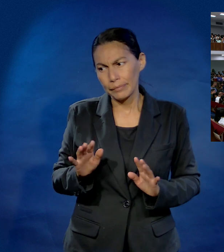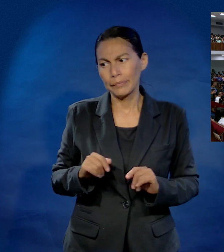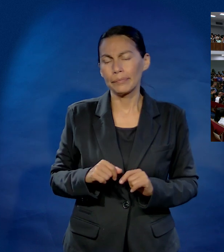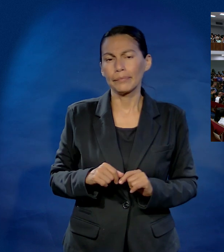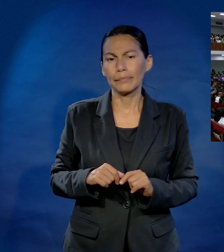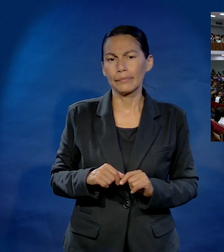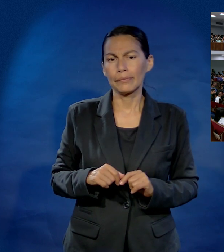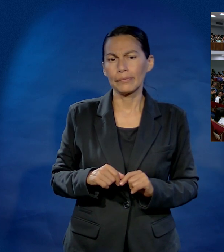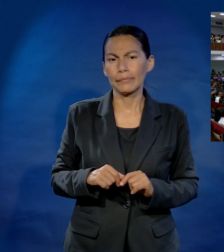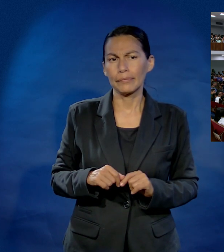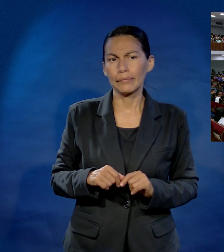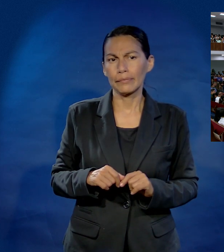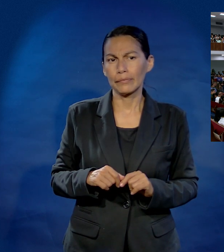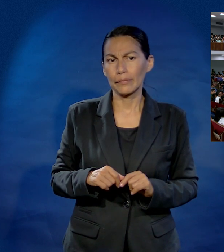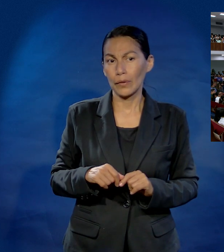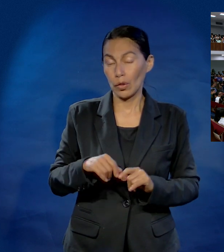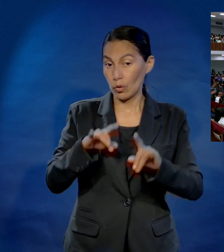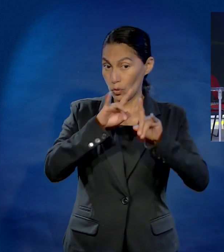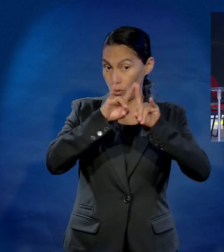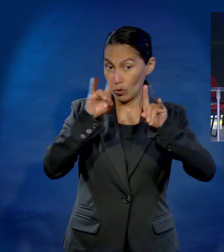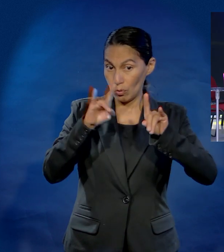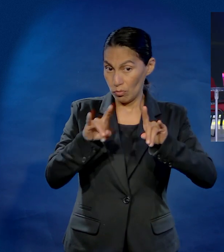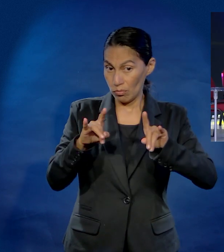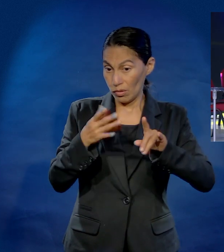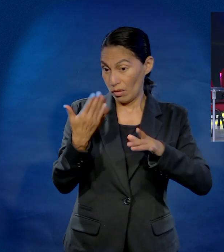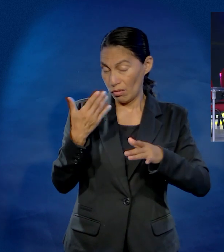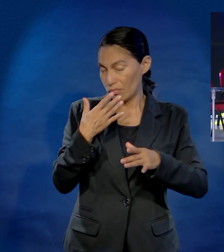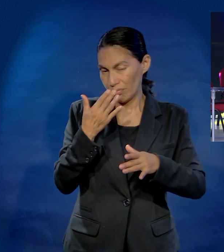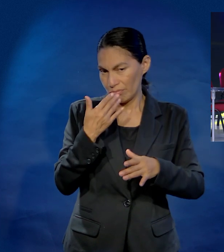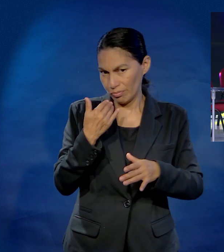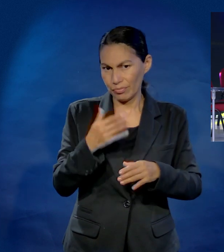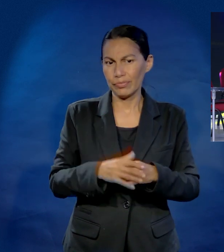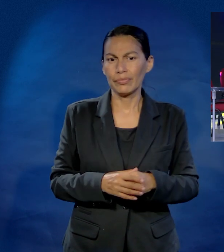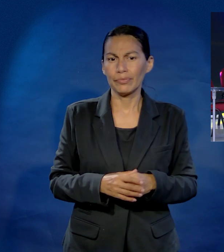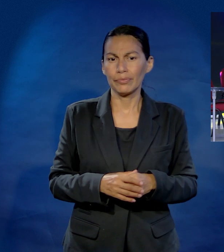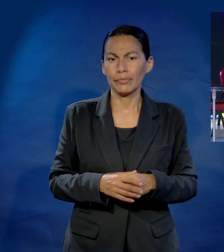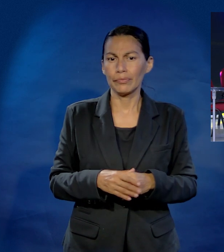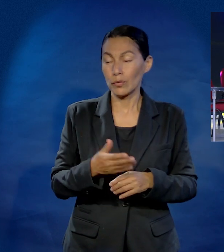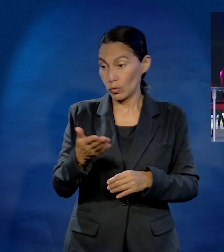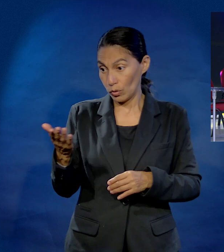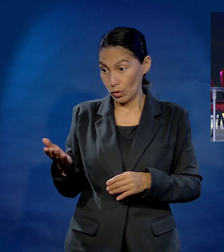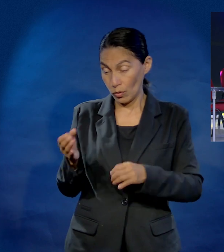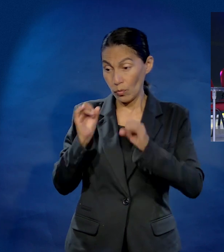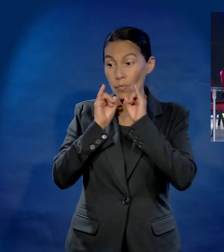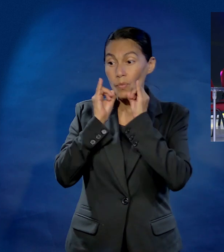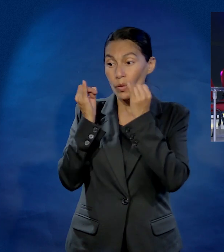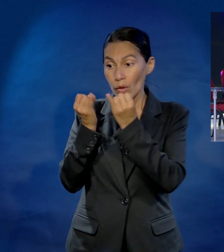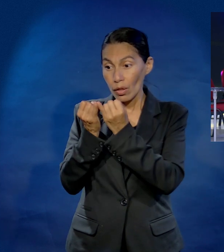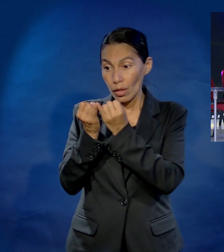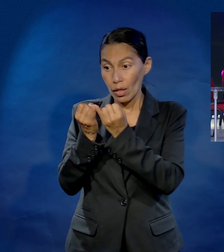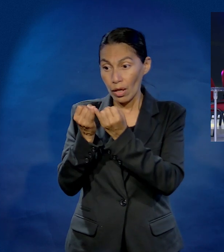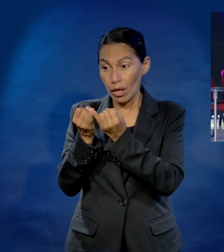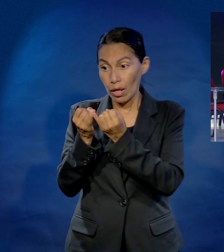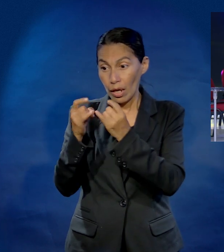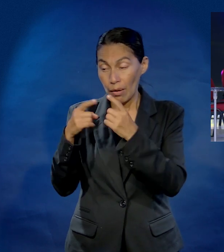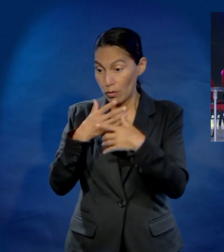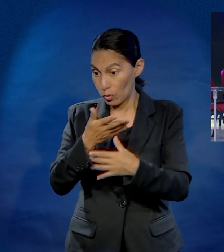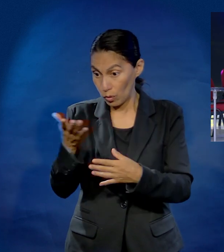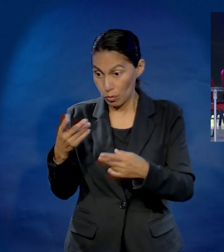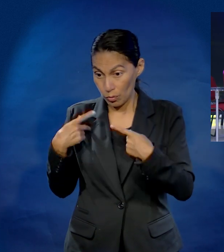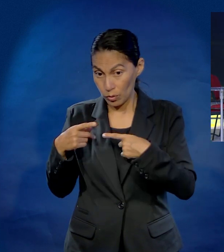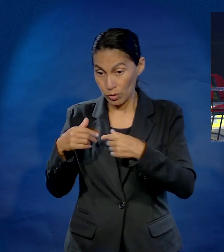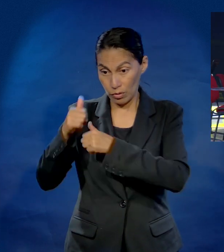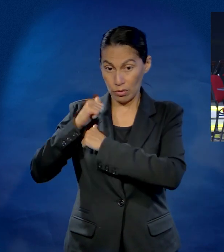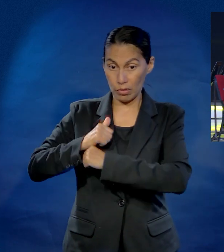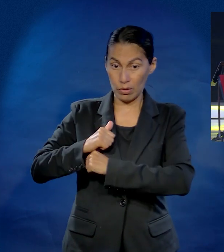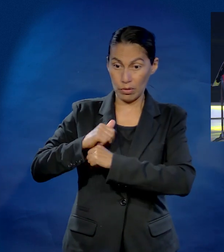Yo sé hacer ese trabajo, va a ser mi ofrenda para Dios. Solamente pido que le paguen al equipo que me va a ayudar. Es todo lo que pido. Le dije, mira hermano,